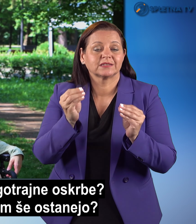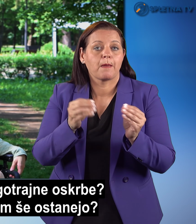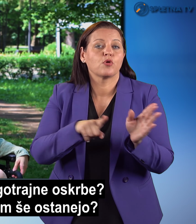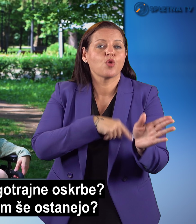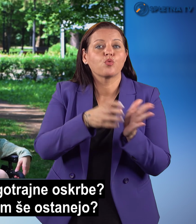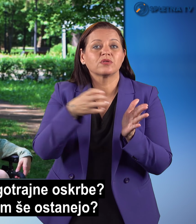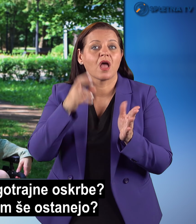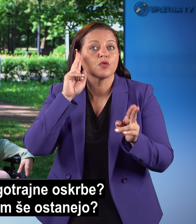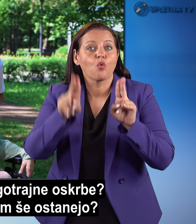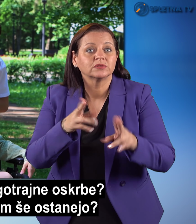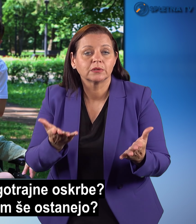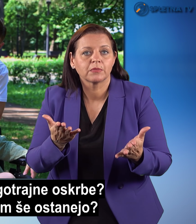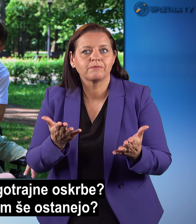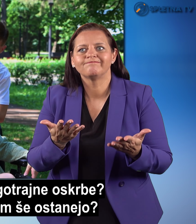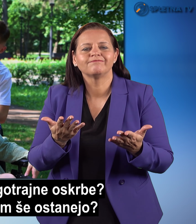oskrbe?